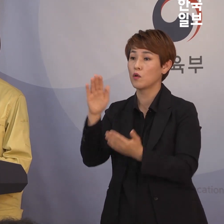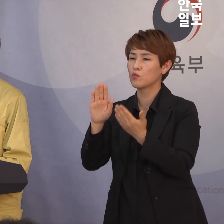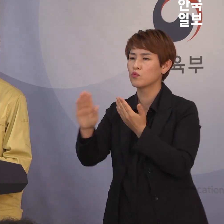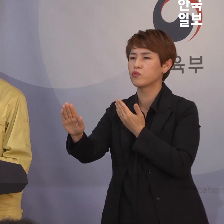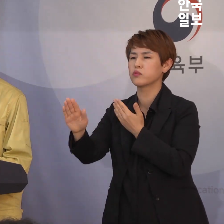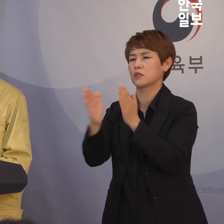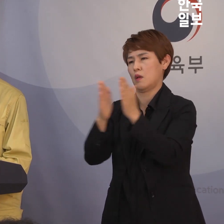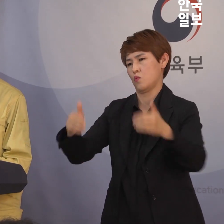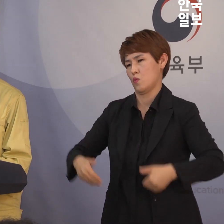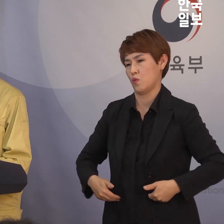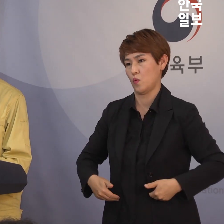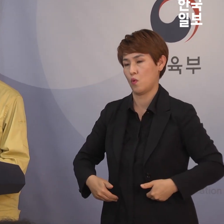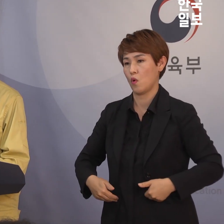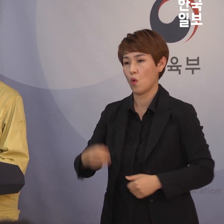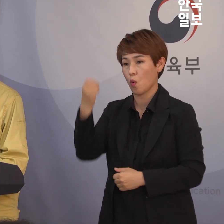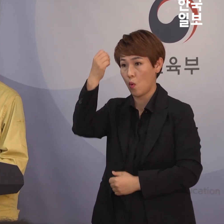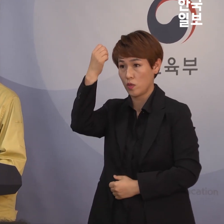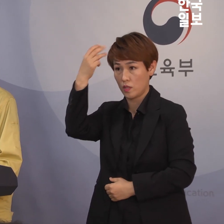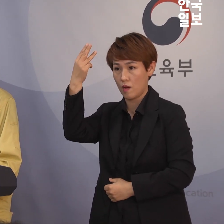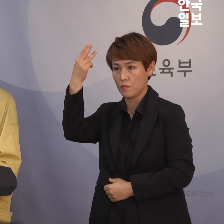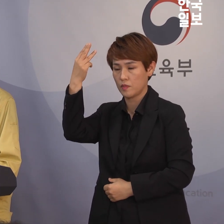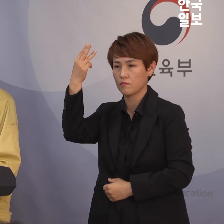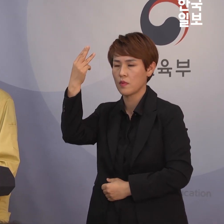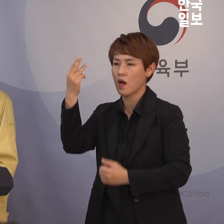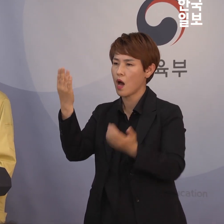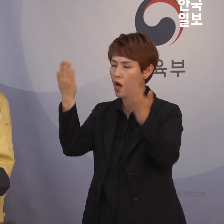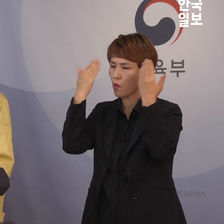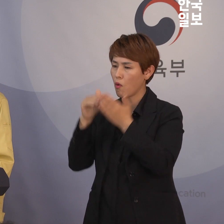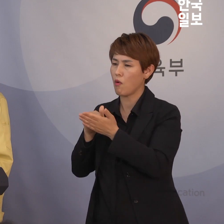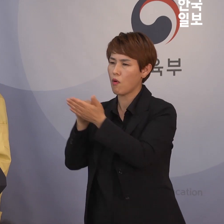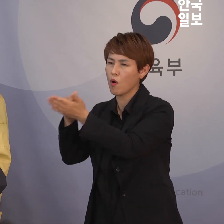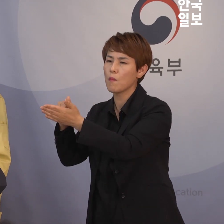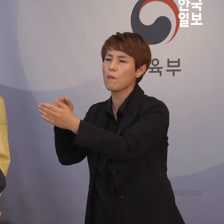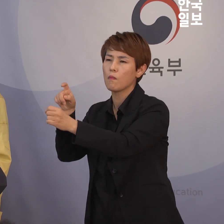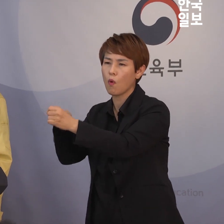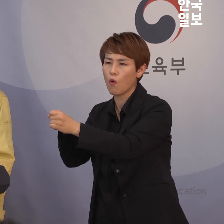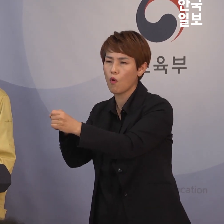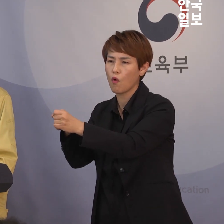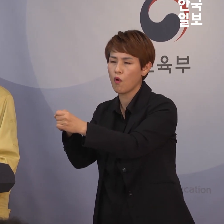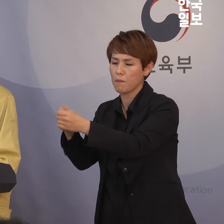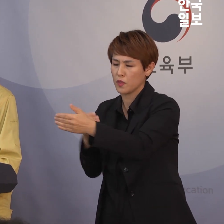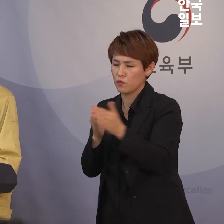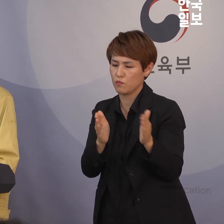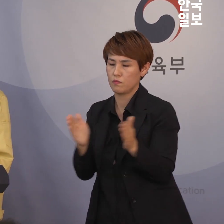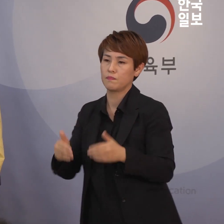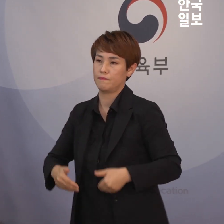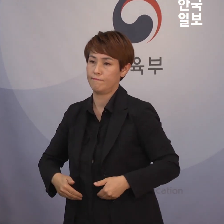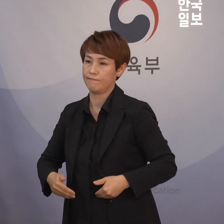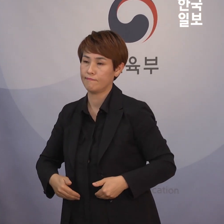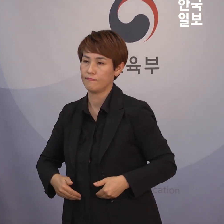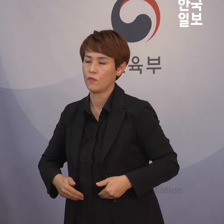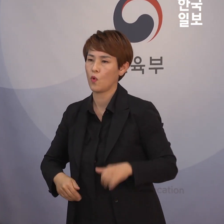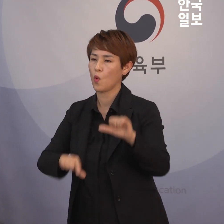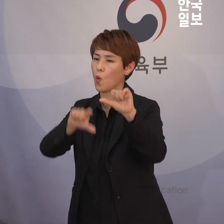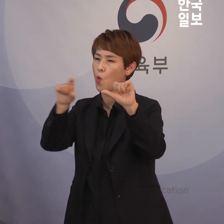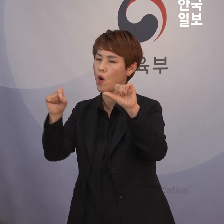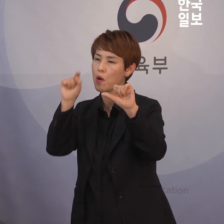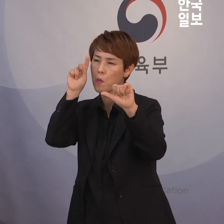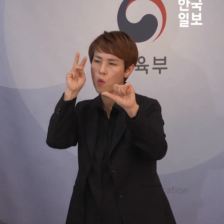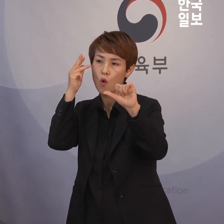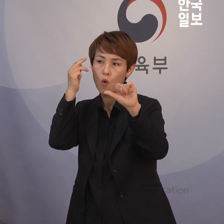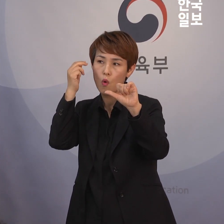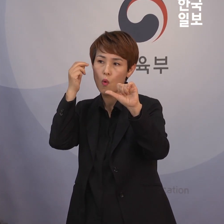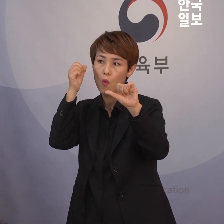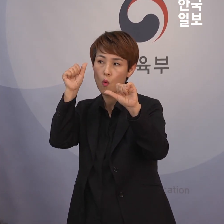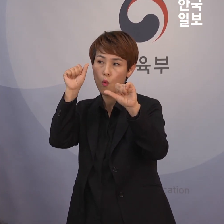하며 고등학교 3학년은 진로와 진학 준비 등 현실적인 여건을 고려해서 5월 연휴 기간